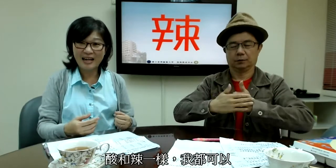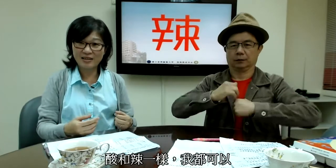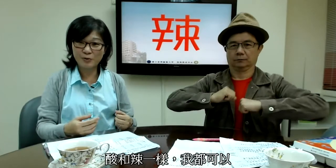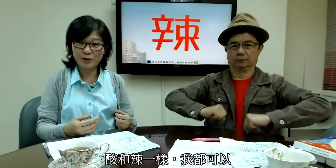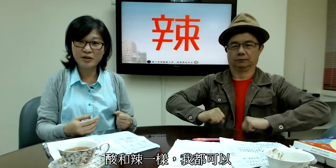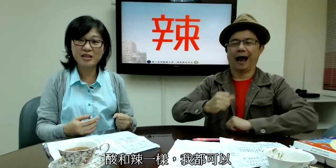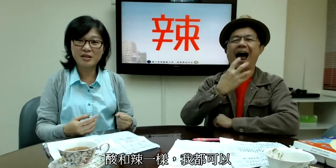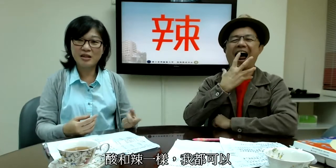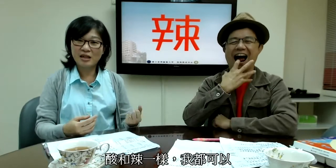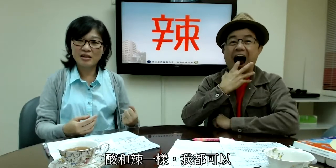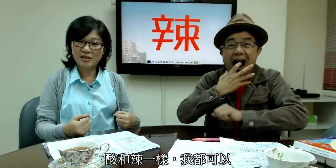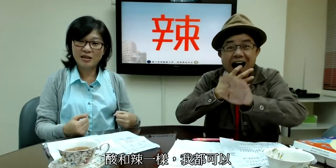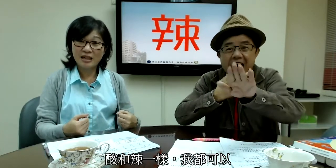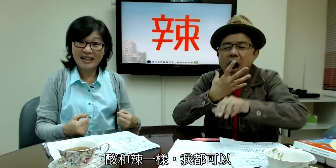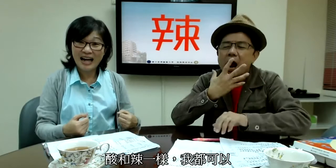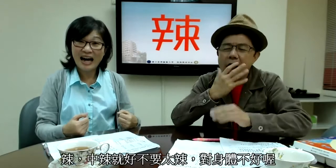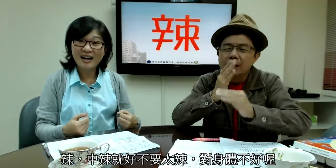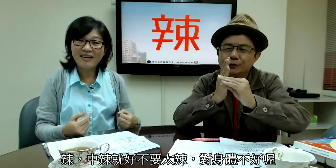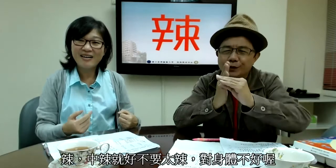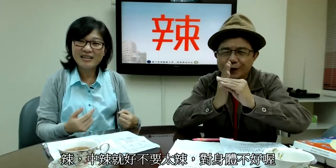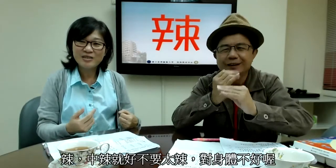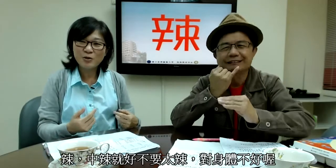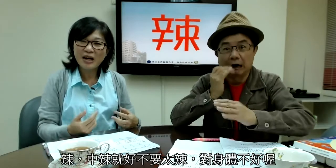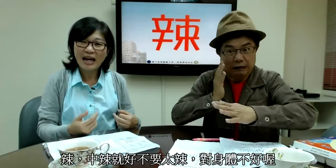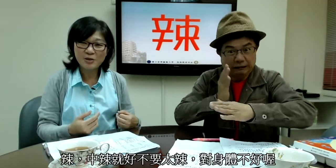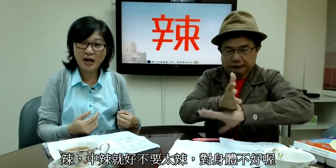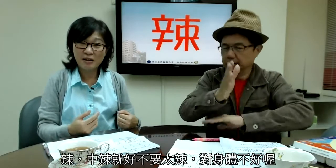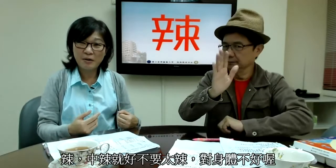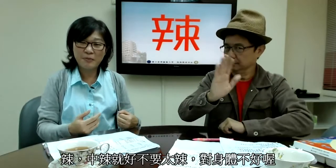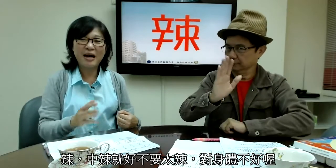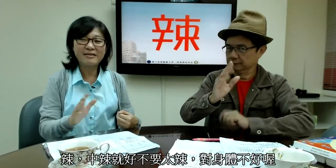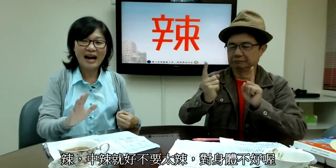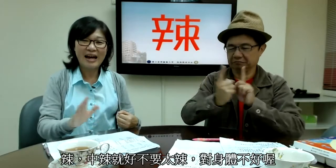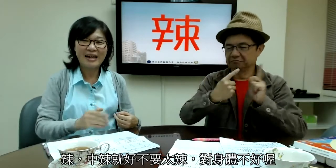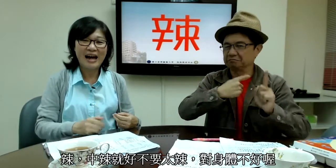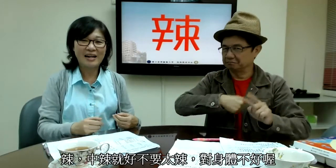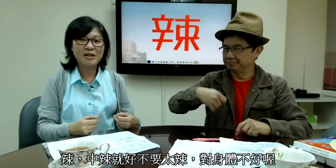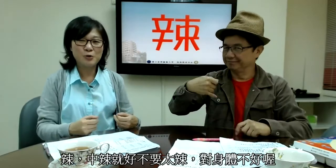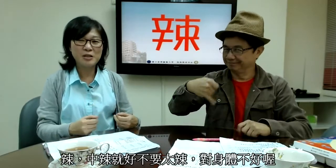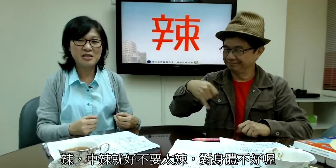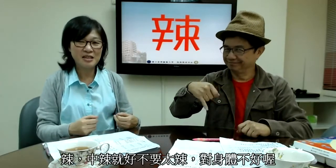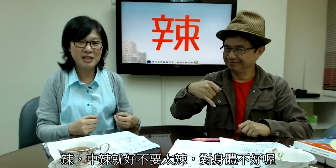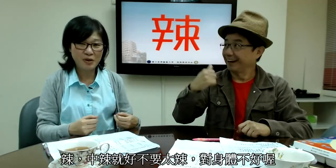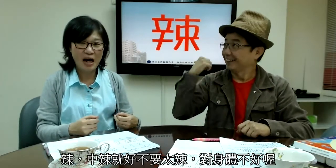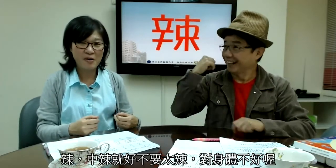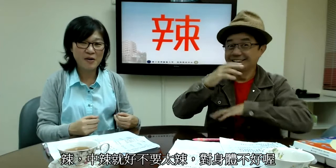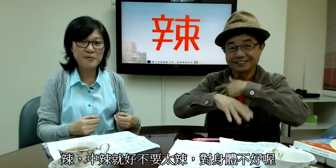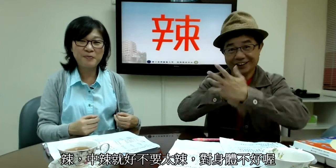我都可以。辣哦，中辣就好了，不要太辣，对身体不好哦。